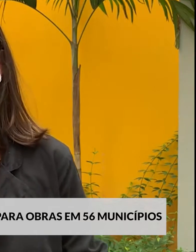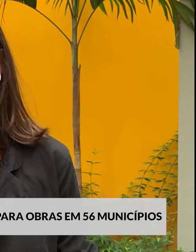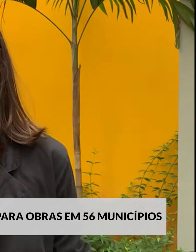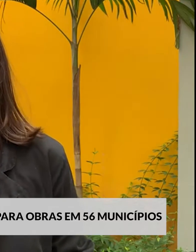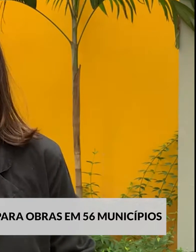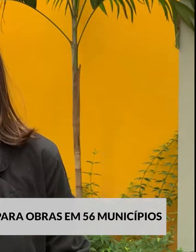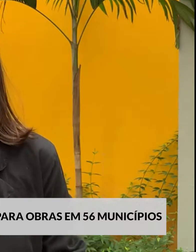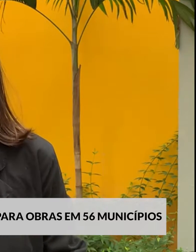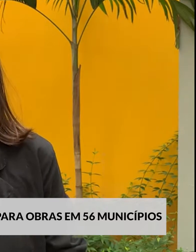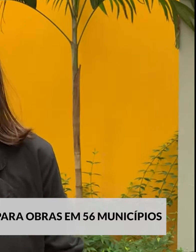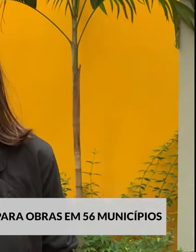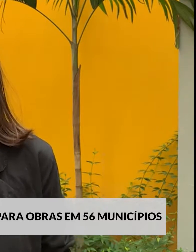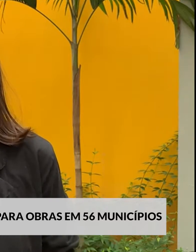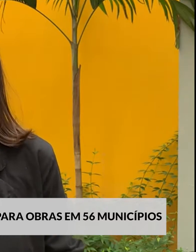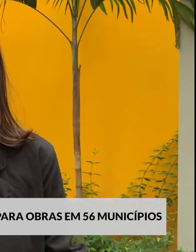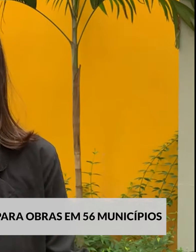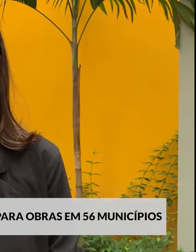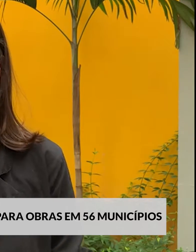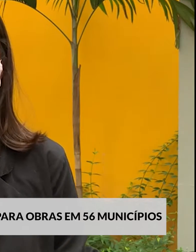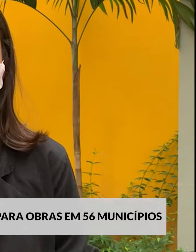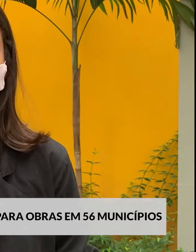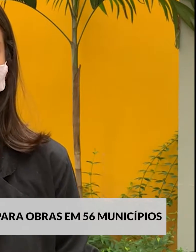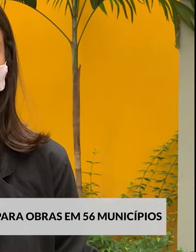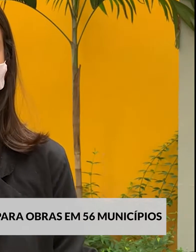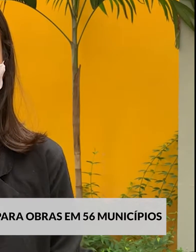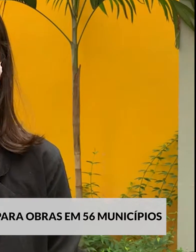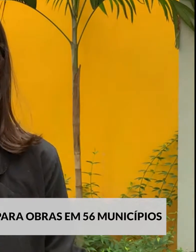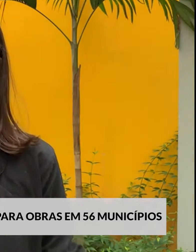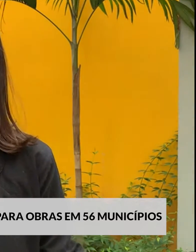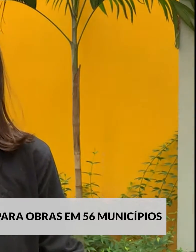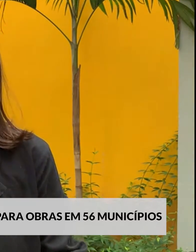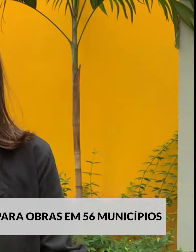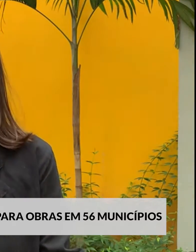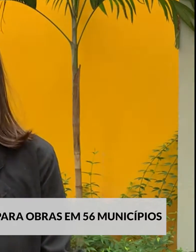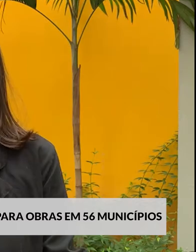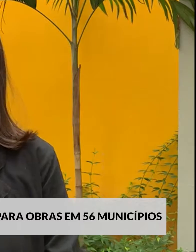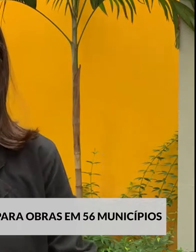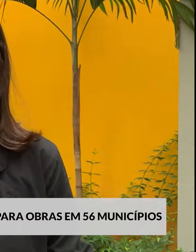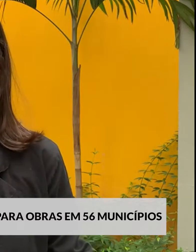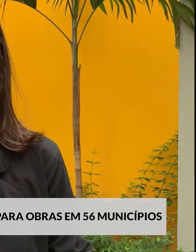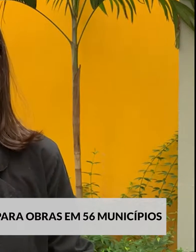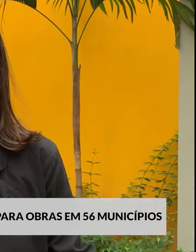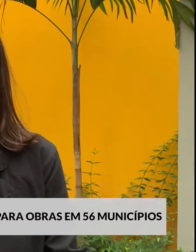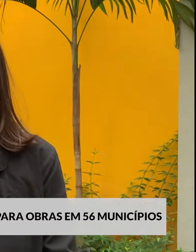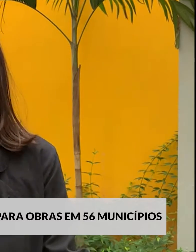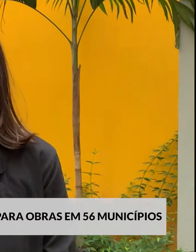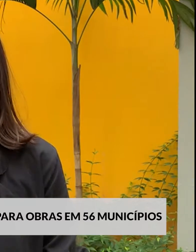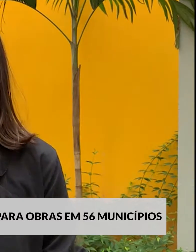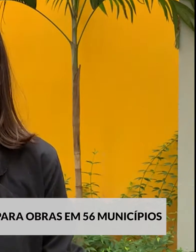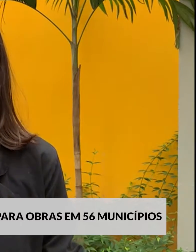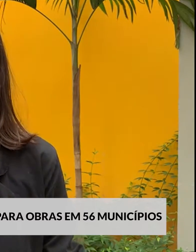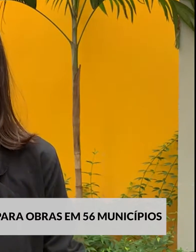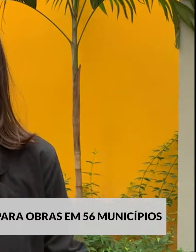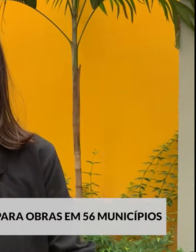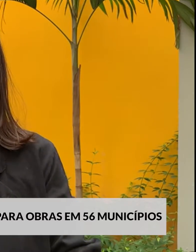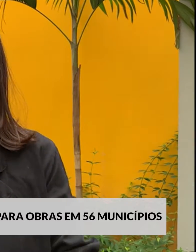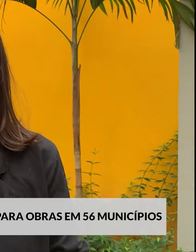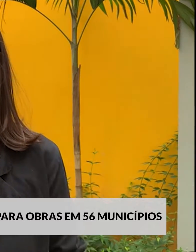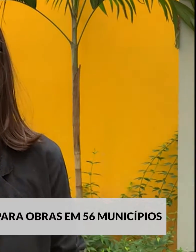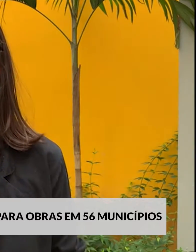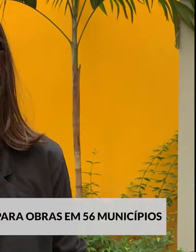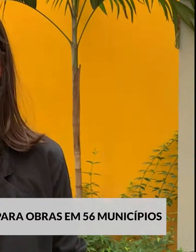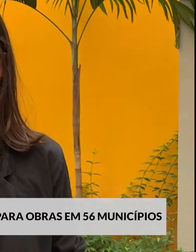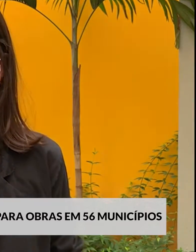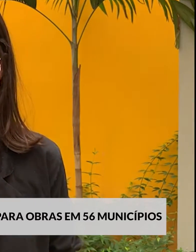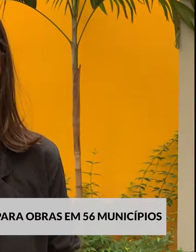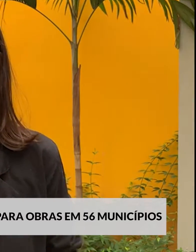Durante a coletiva de hoje, que aconteceu aqui no Palácio Paiaguás, marcou a assinatura de ordens de serviço para